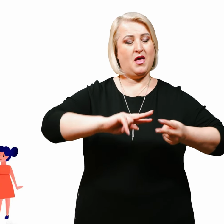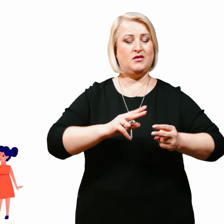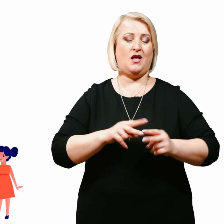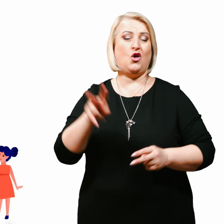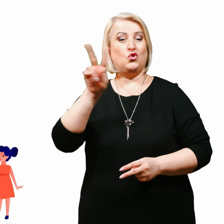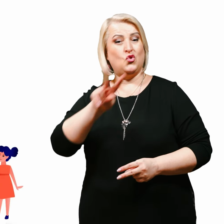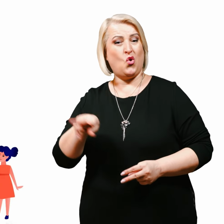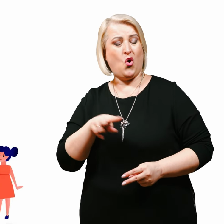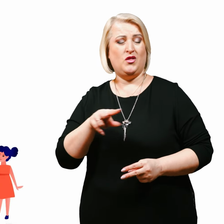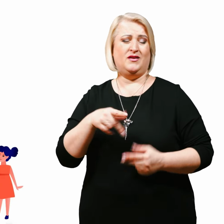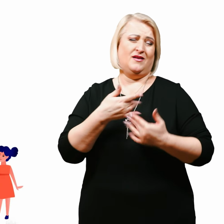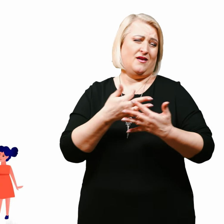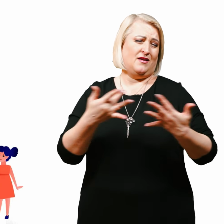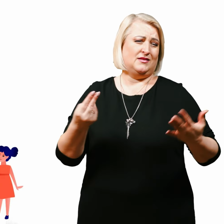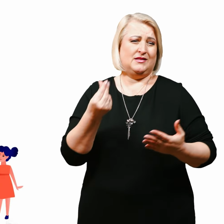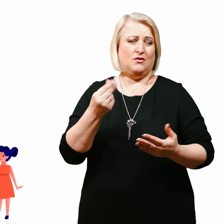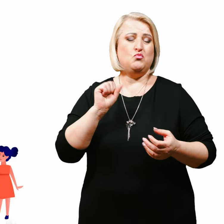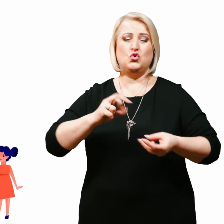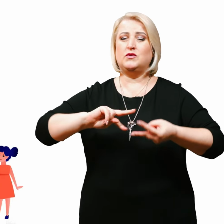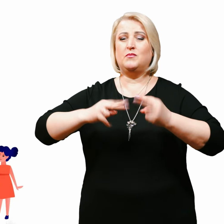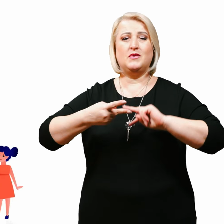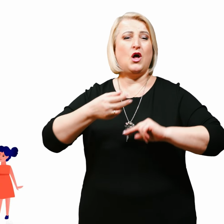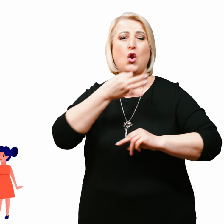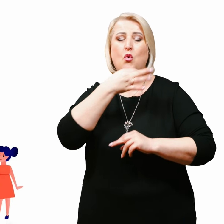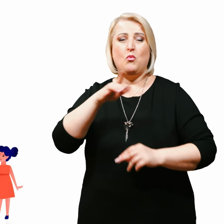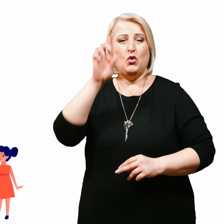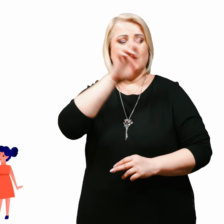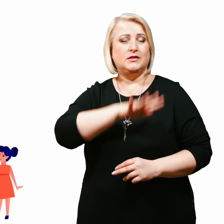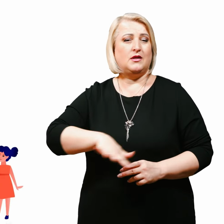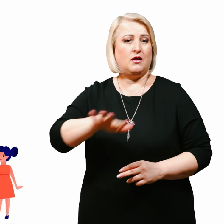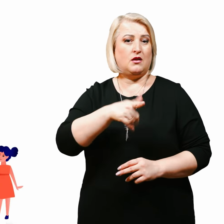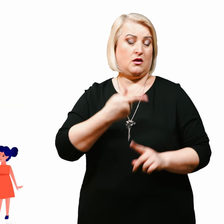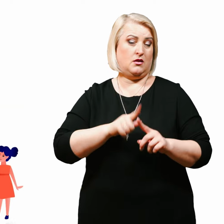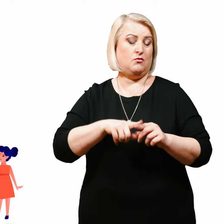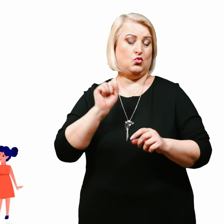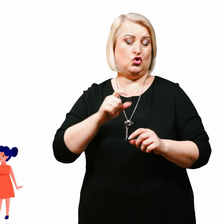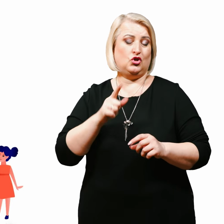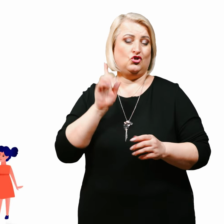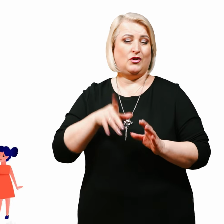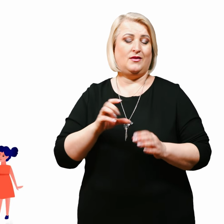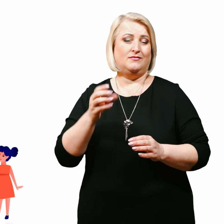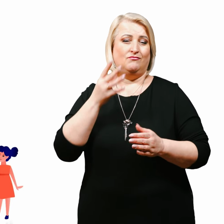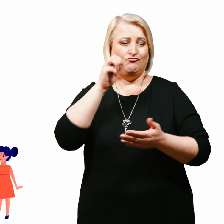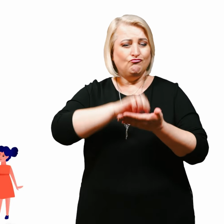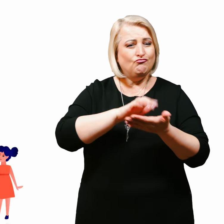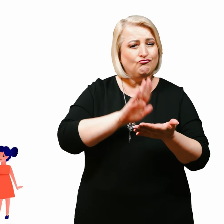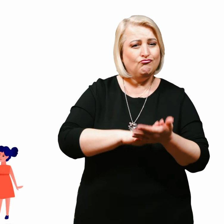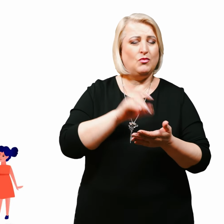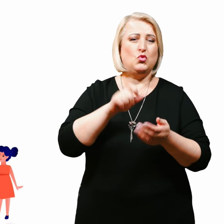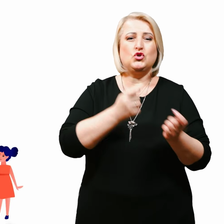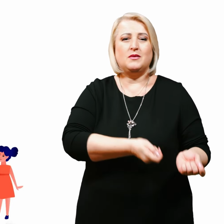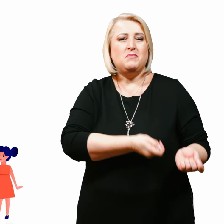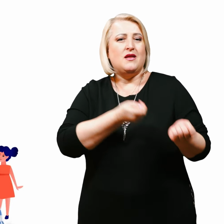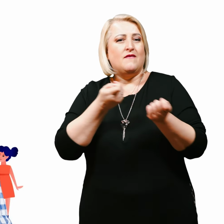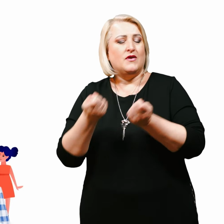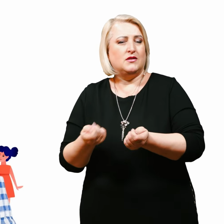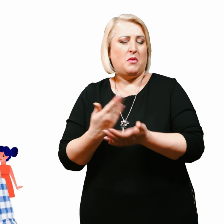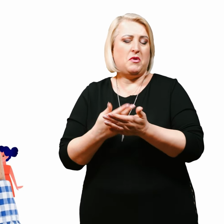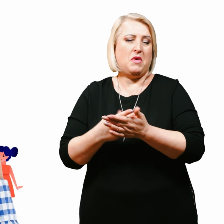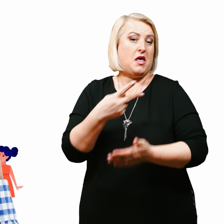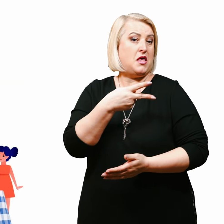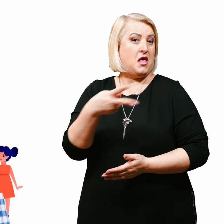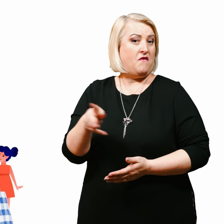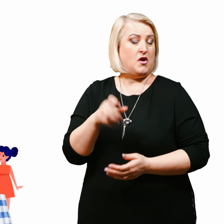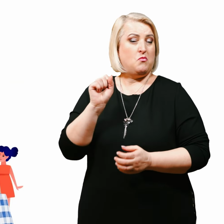фунты можно обменять в любой стране мира. Их можно считать единицей учета. Можно перевозить. Например, с евро